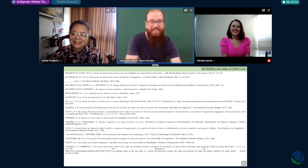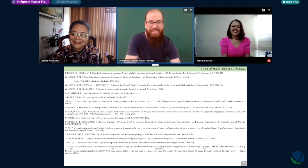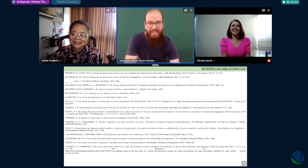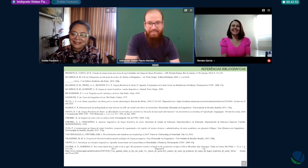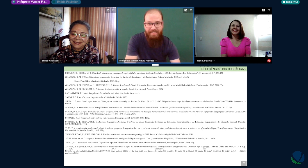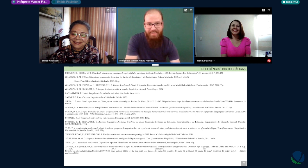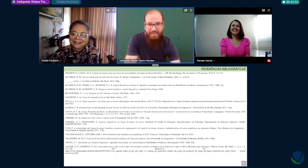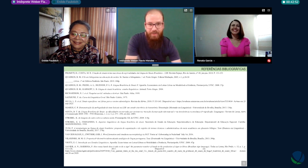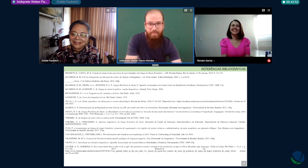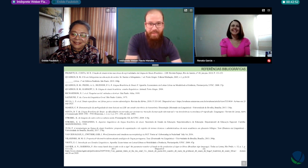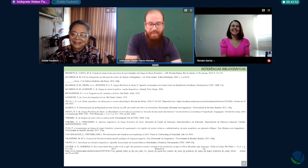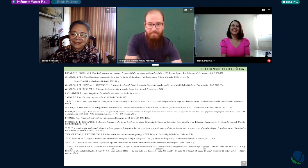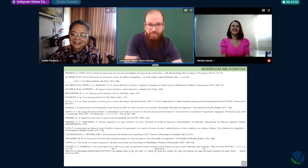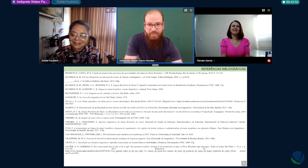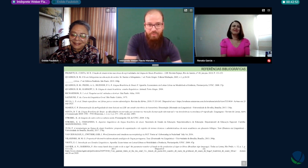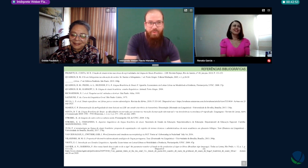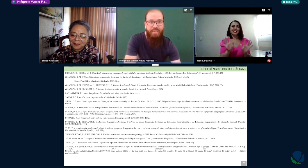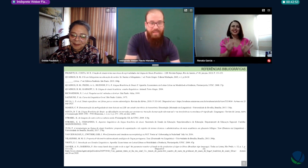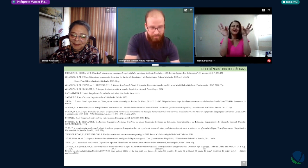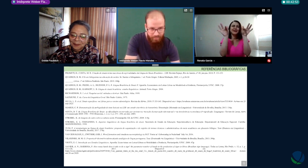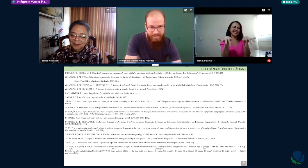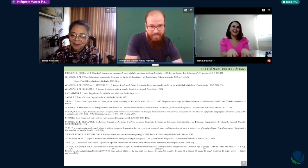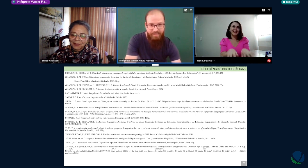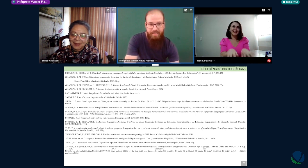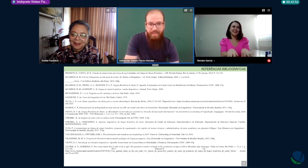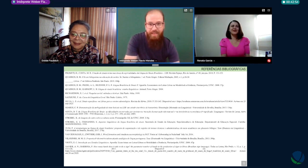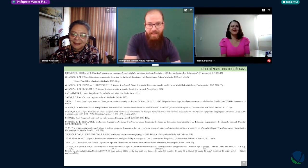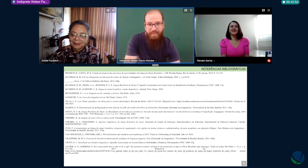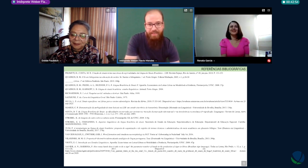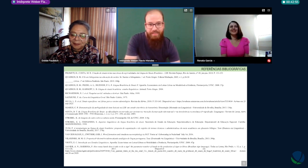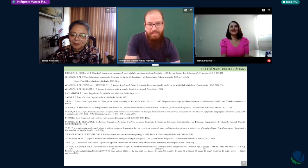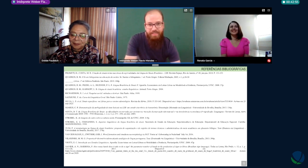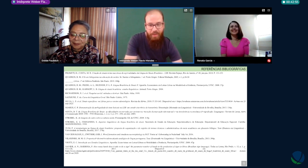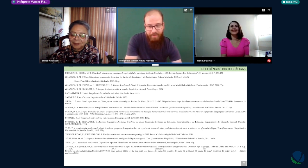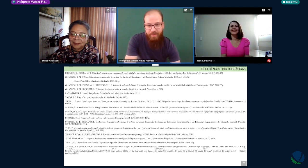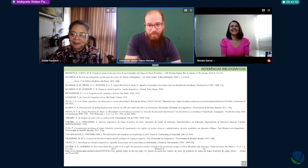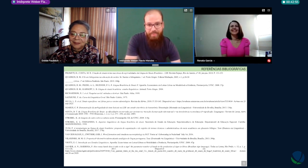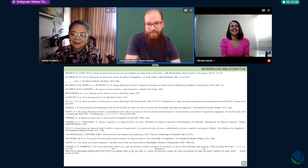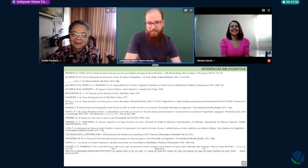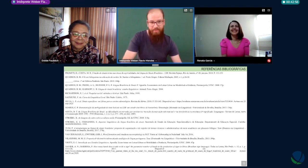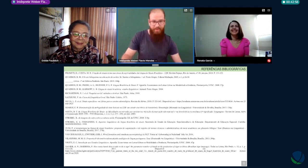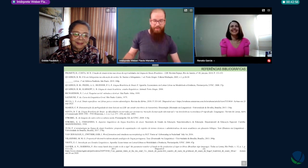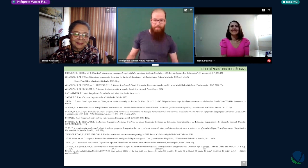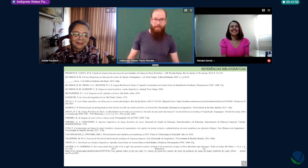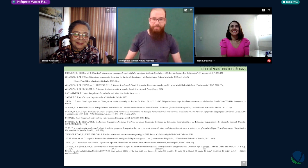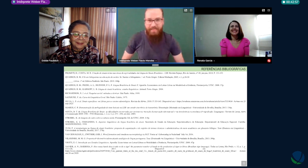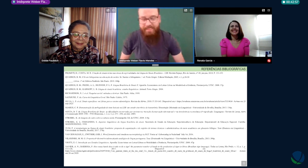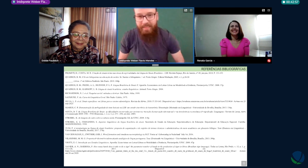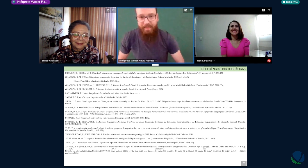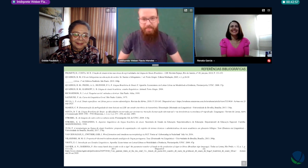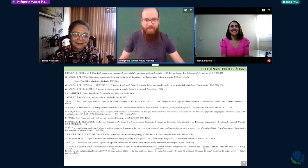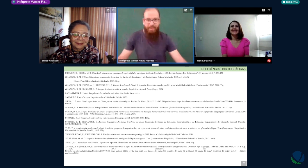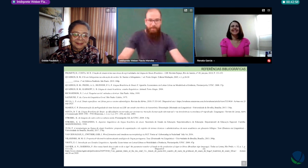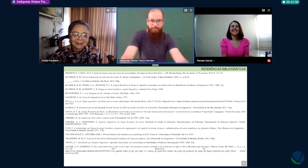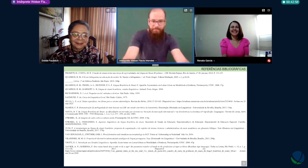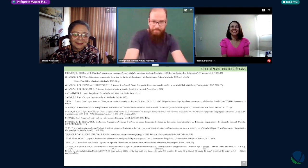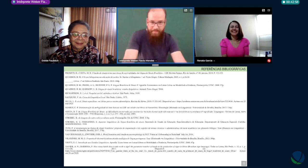Finalizou. Quero agradecer a atenção. Obrigado, professora, e todos que estão aqui comigo